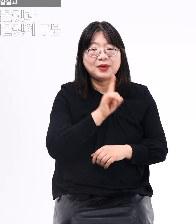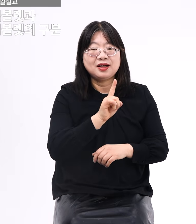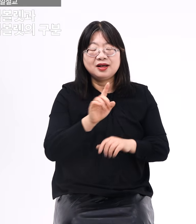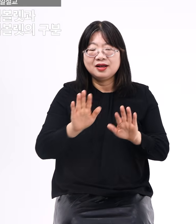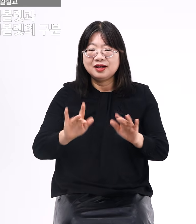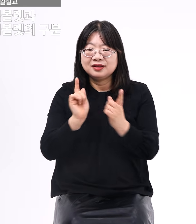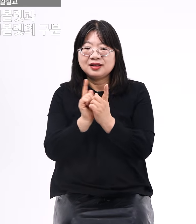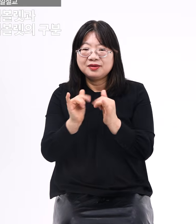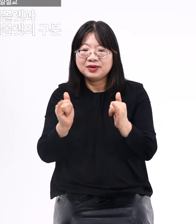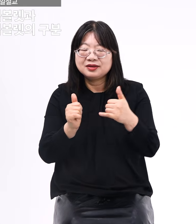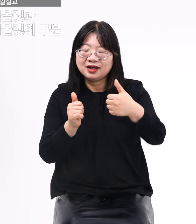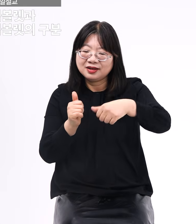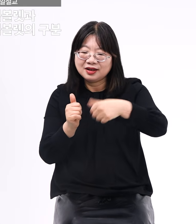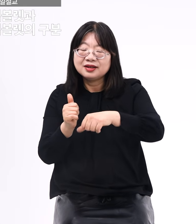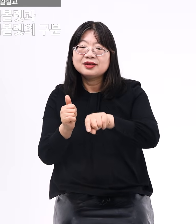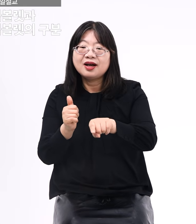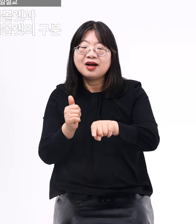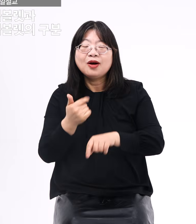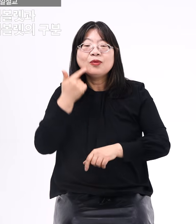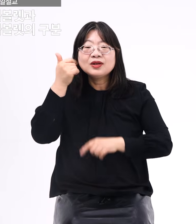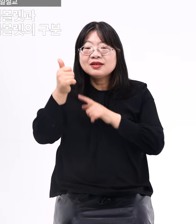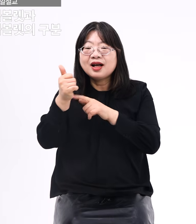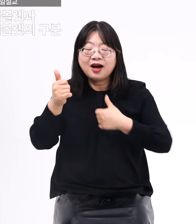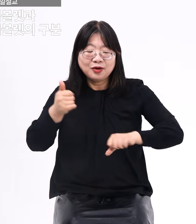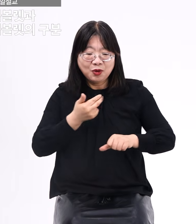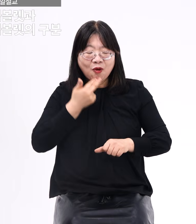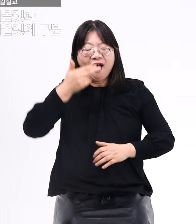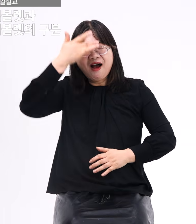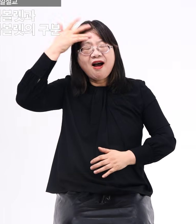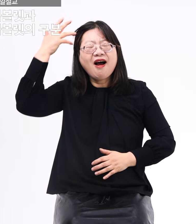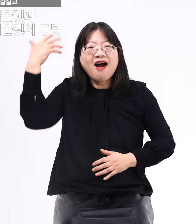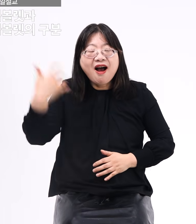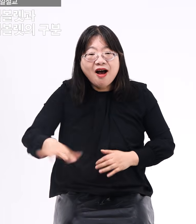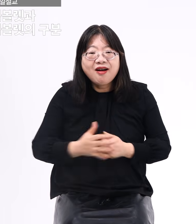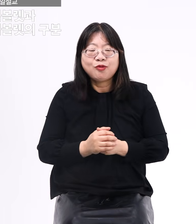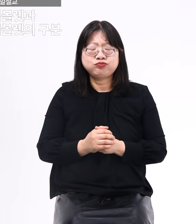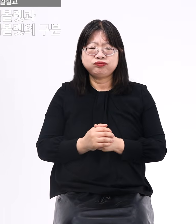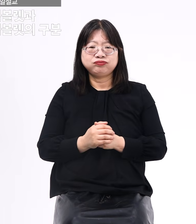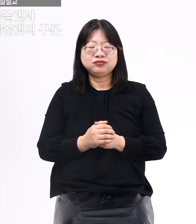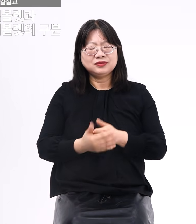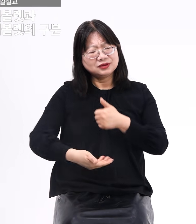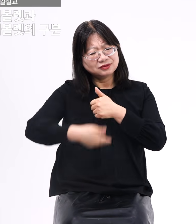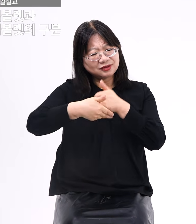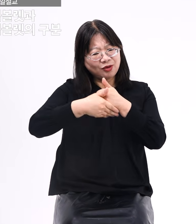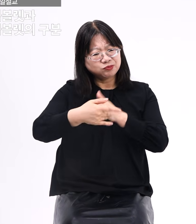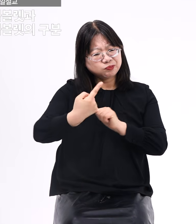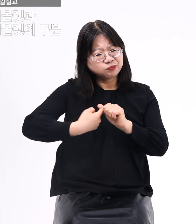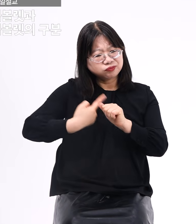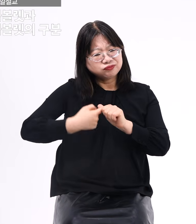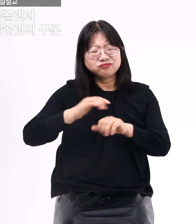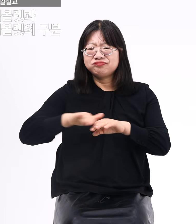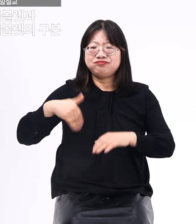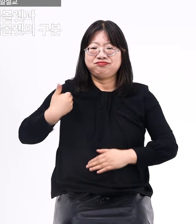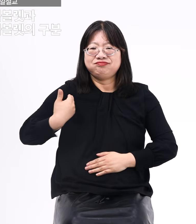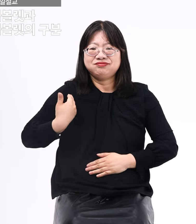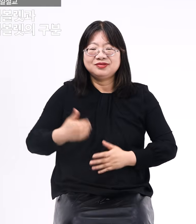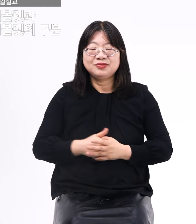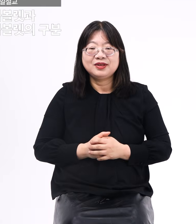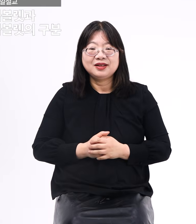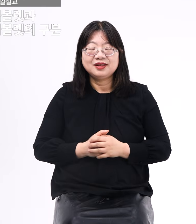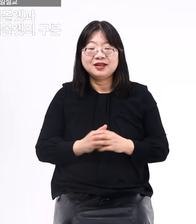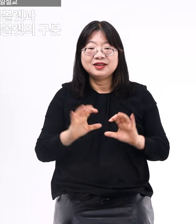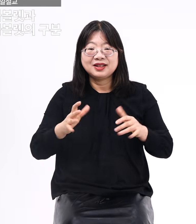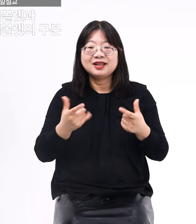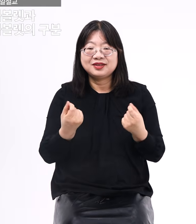해요. 아유, 목사 아들 없어서 얼마나 다행입니까? 뭐 칭찬인지 욕인지. 예? 세상이